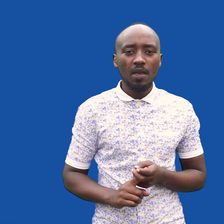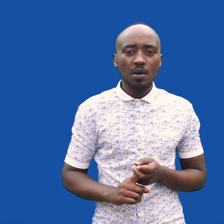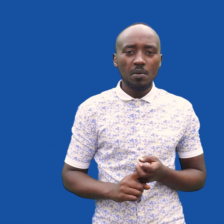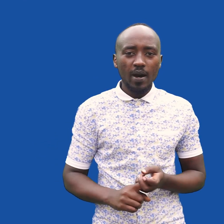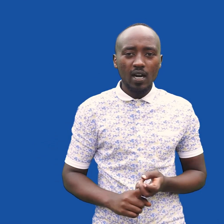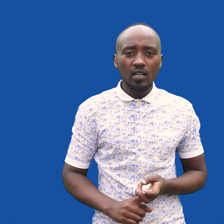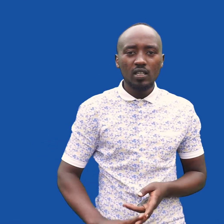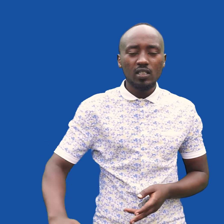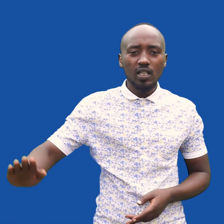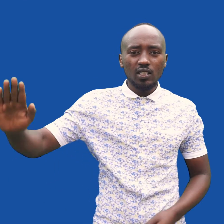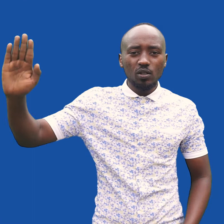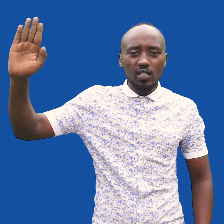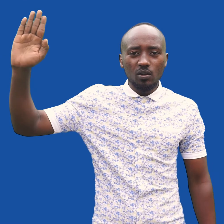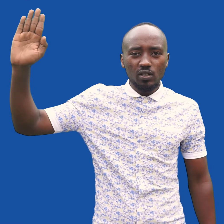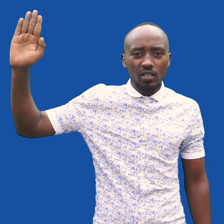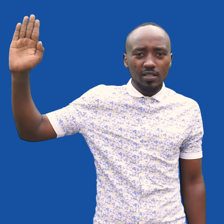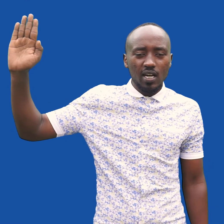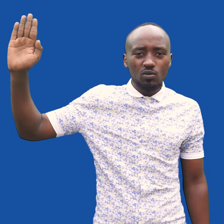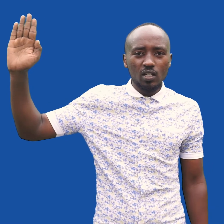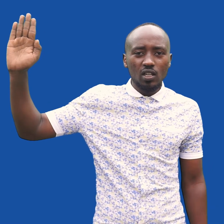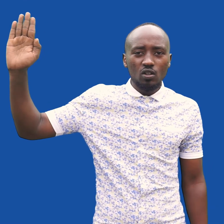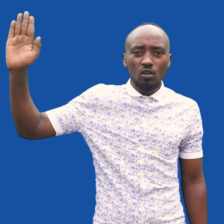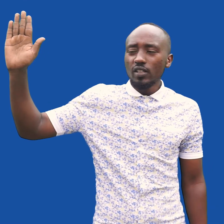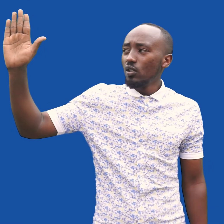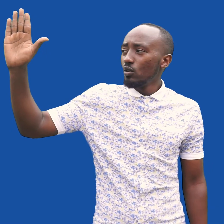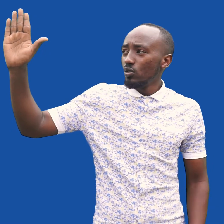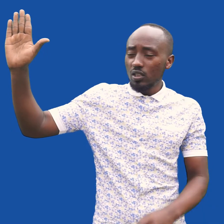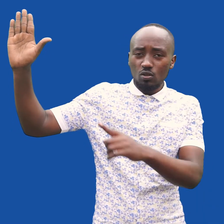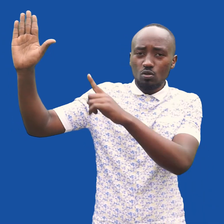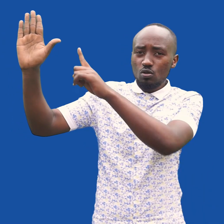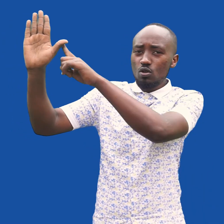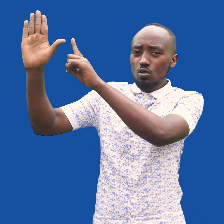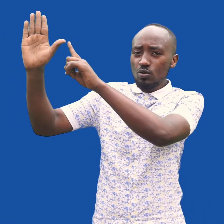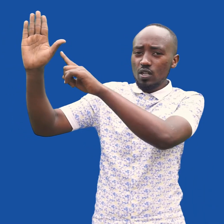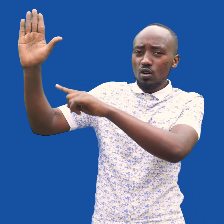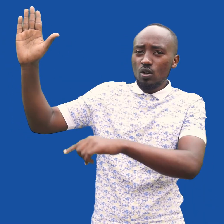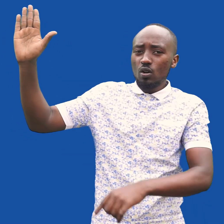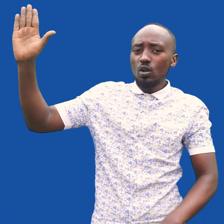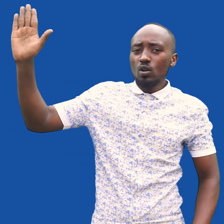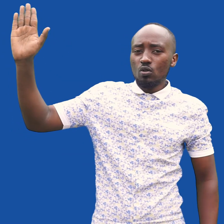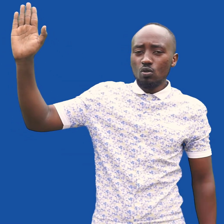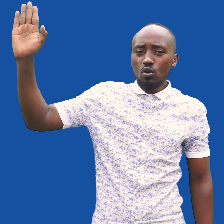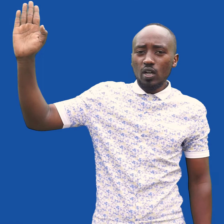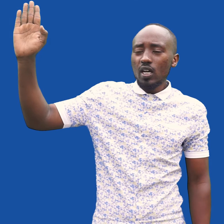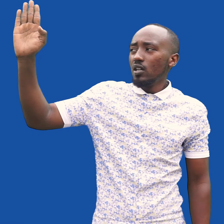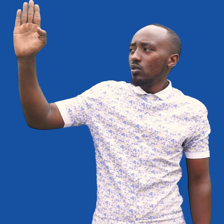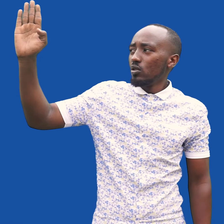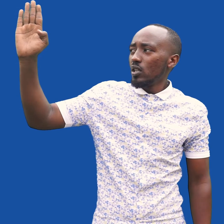Ba, chiganza chakizane gulicha angibisa anzgue, yonofate norutuichi, uru nguru, useno neho, murugonda, gulicha